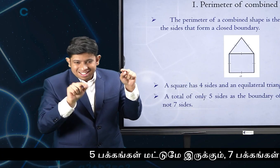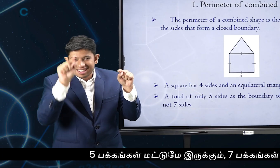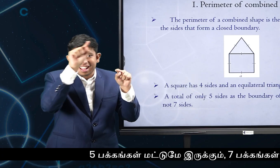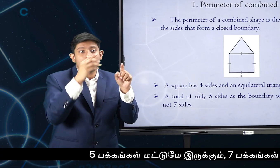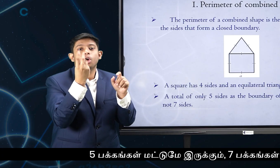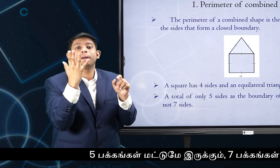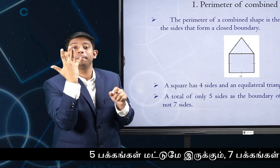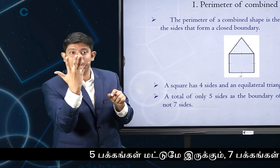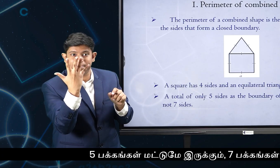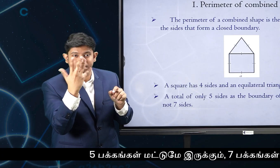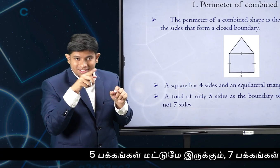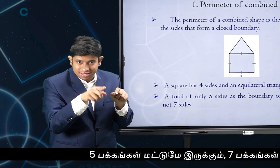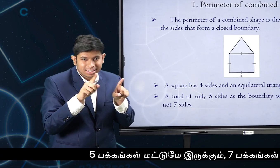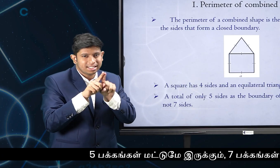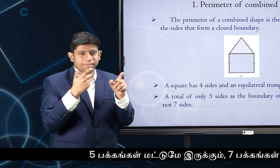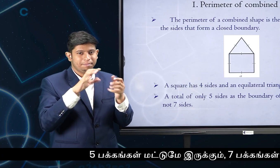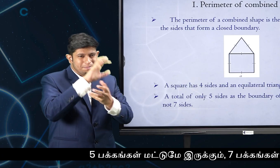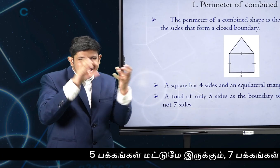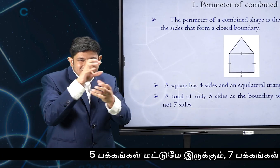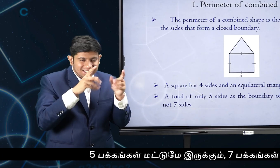மட்டுமே இருக்கும், 7 பக்கங்கள் அல்ல,